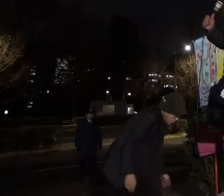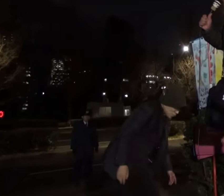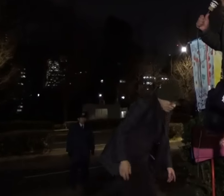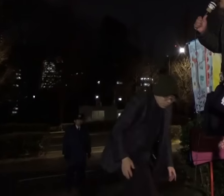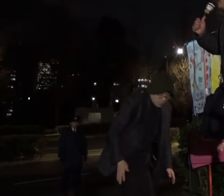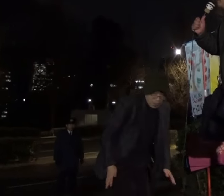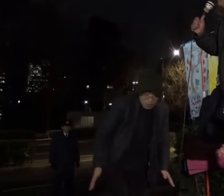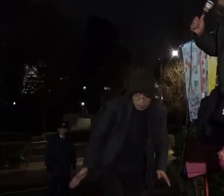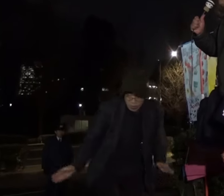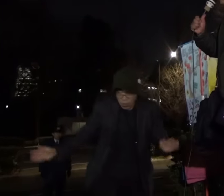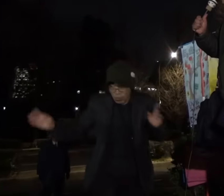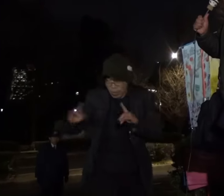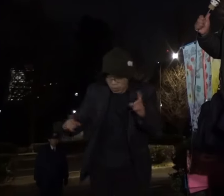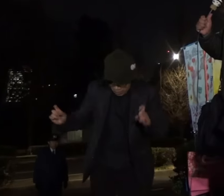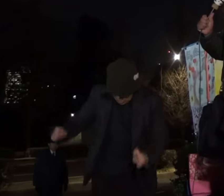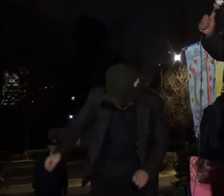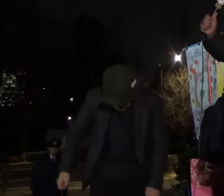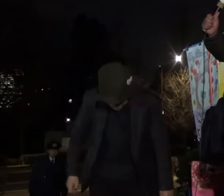こんばんは。